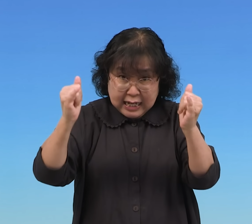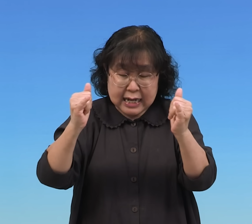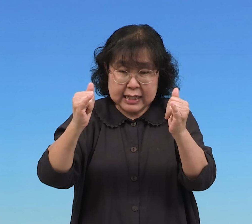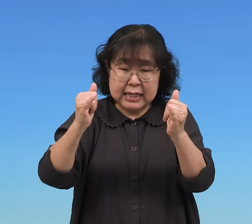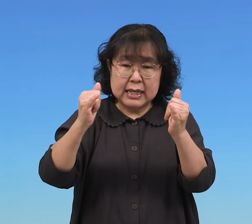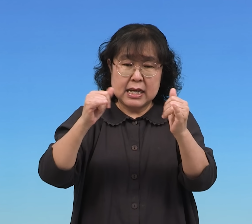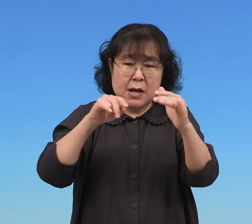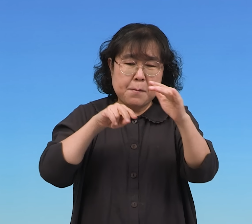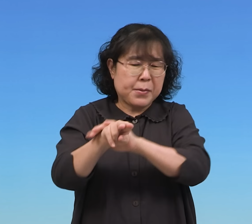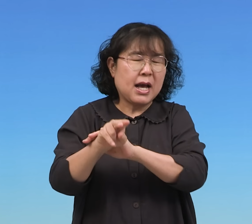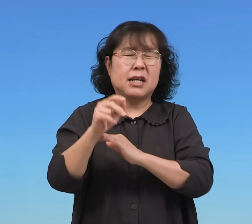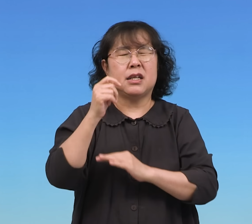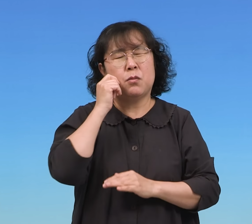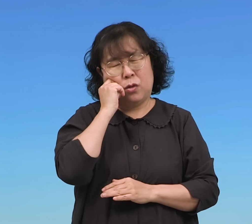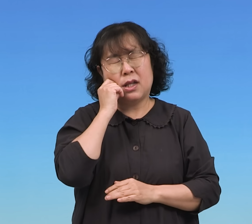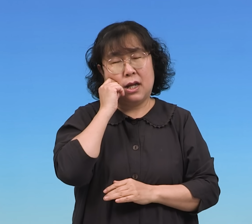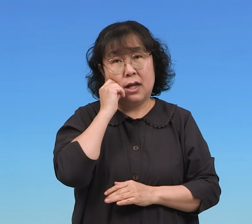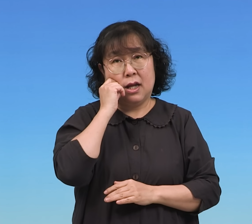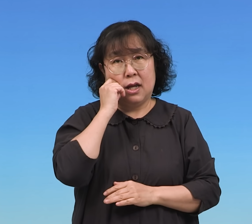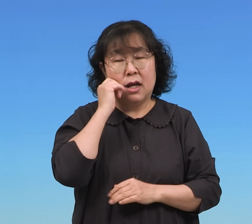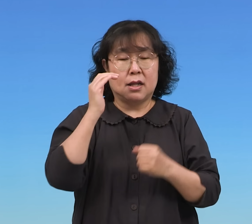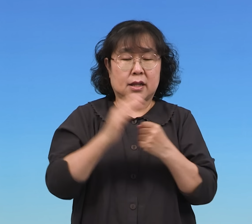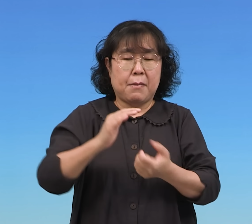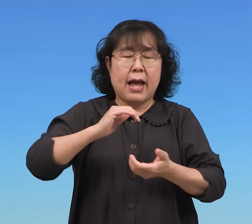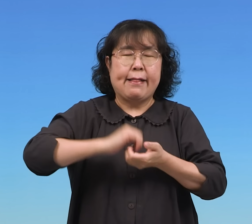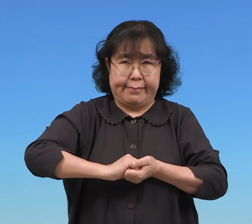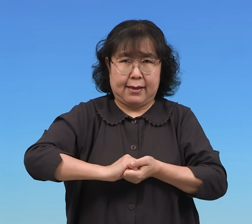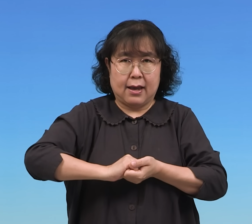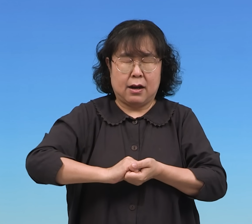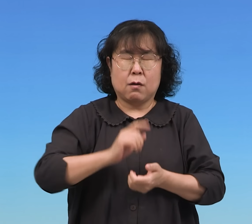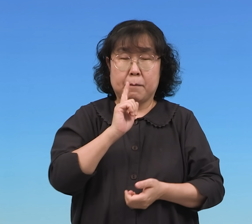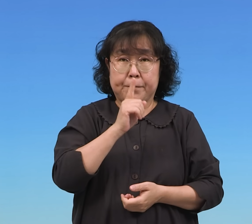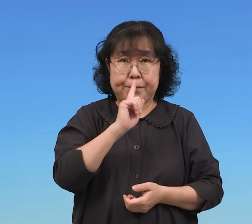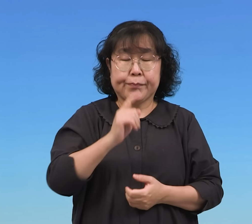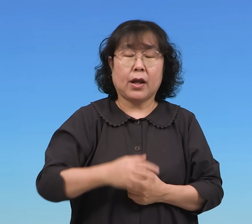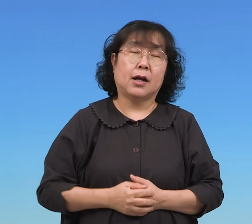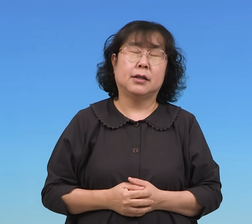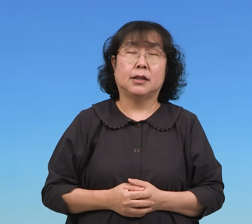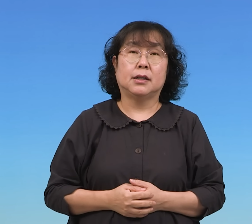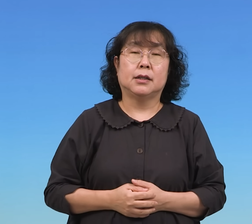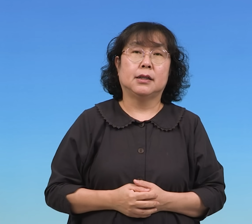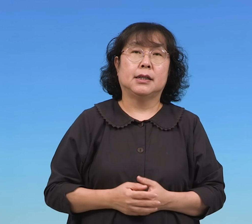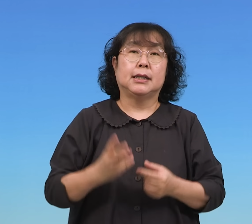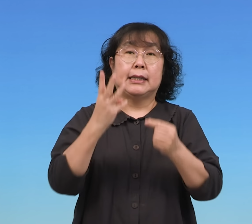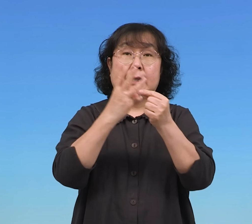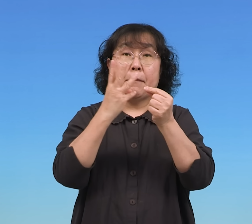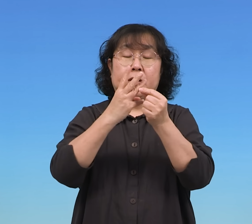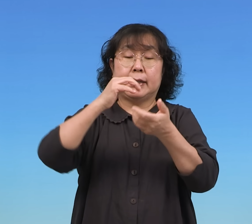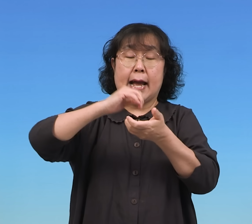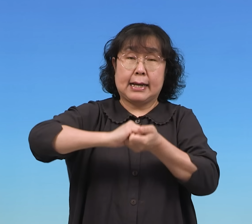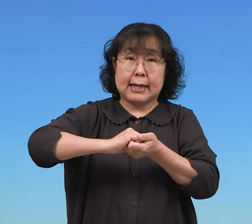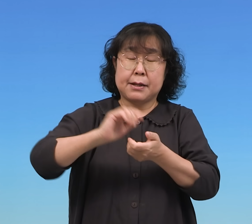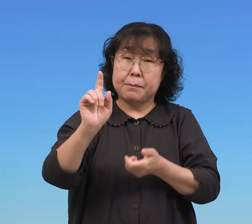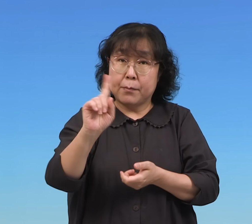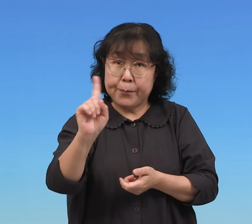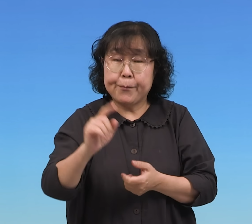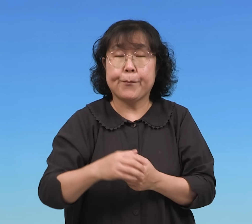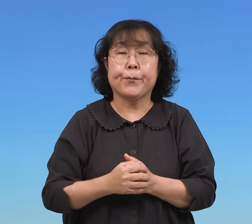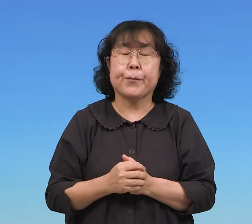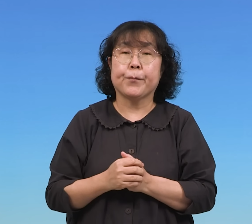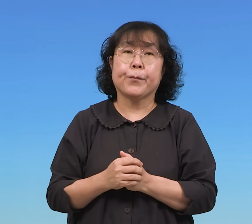피할 수 없는 거기 때문에 이게 이제 한계 상황이다, 그렇게 설명을 하고요. 그런가 하면은 이제 또 한 가지 그